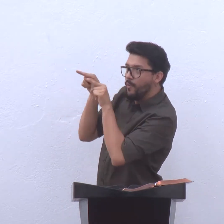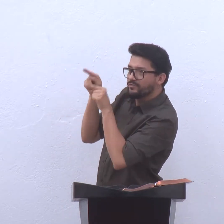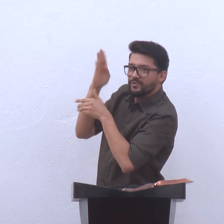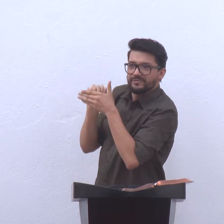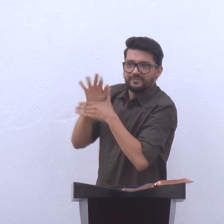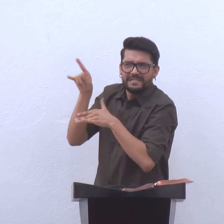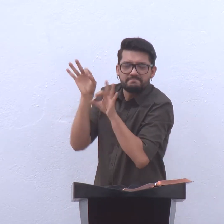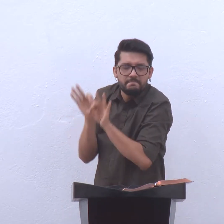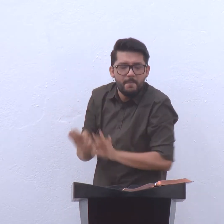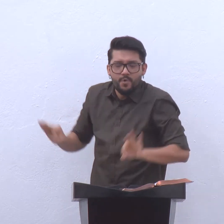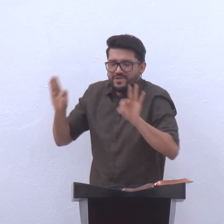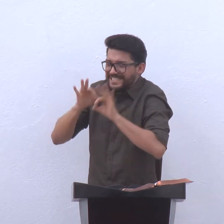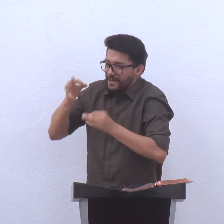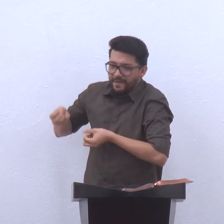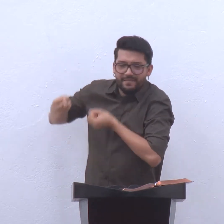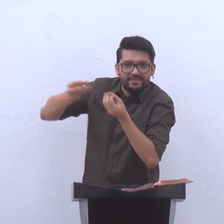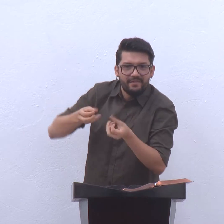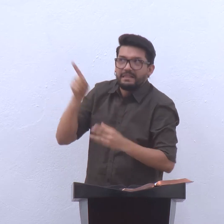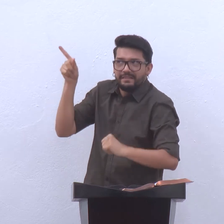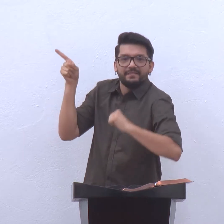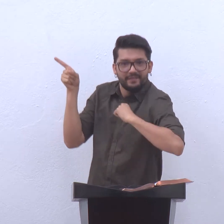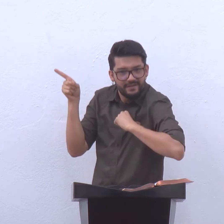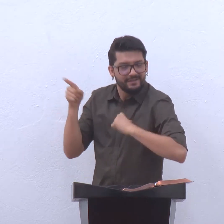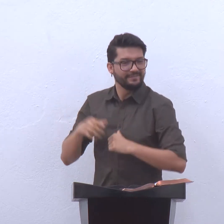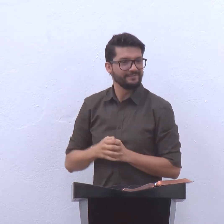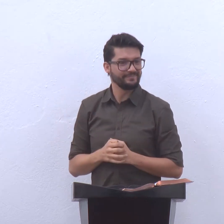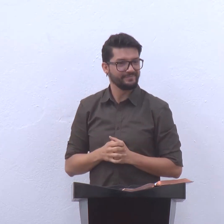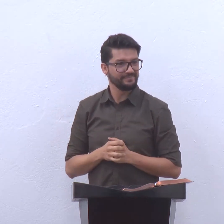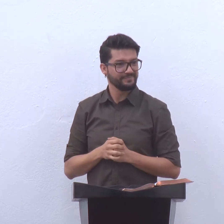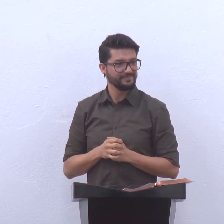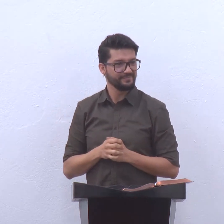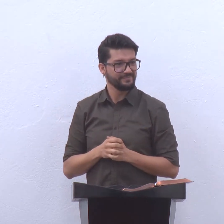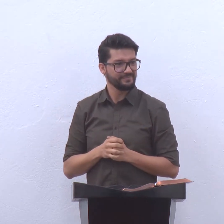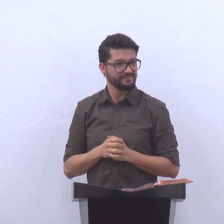de Dios. Él es la fuente misma de todas nuestras necesidades.